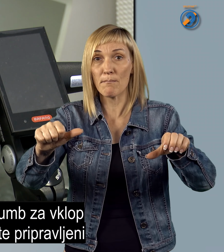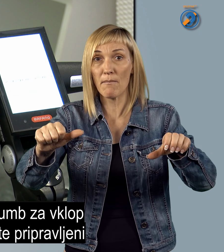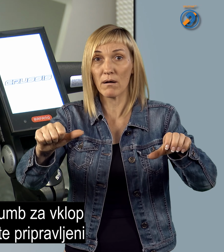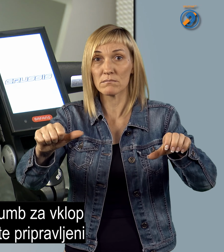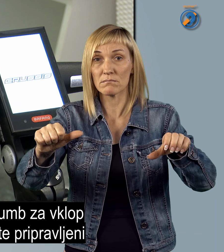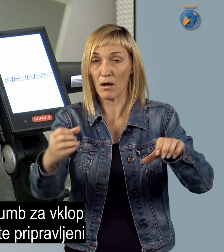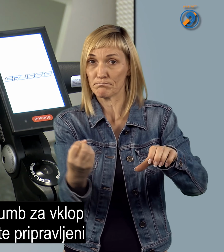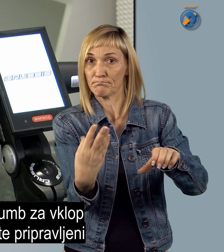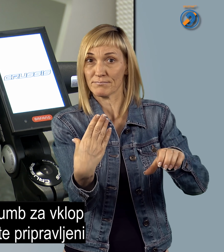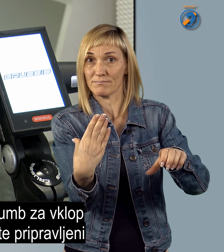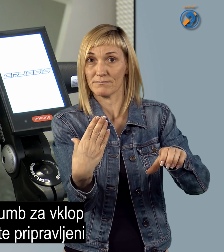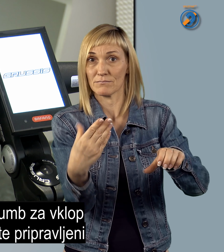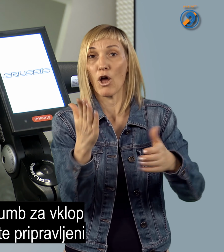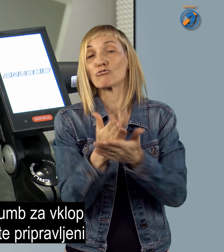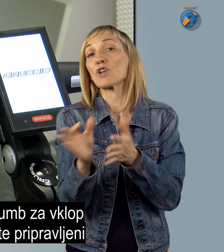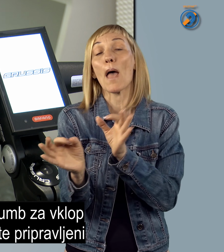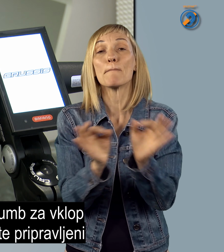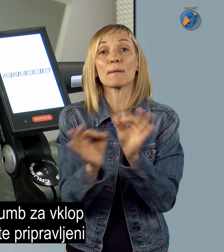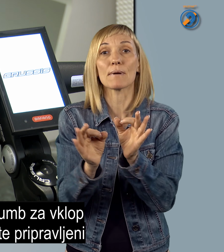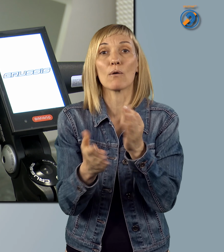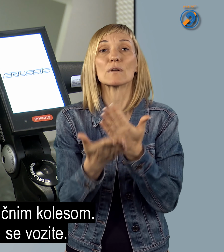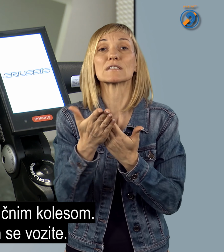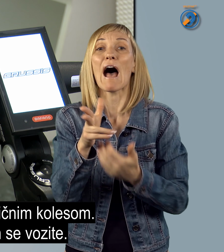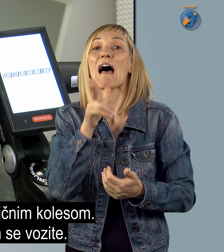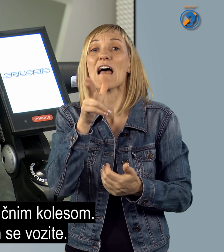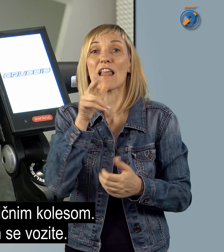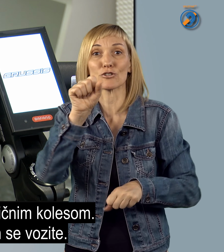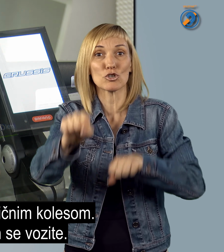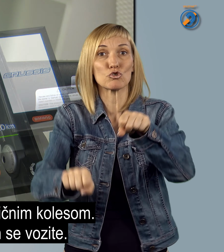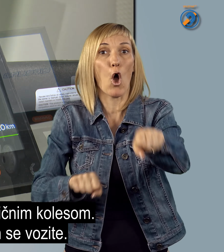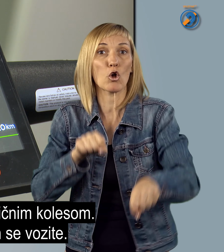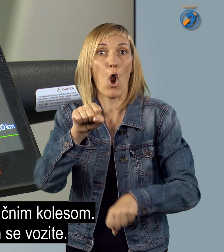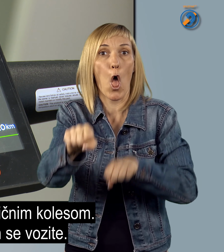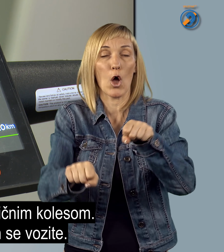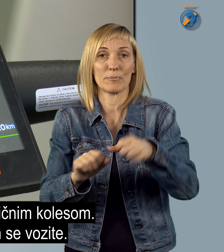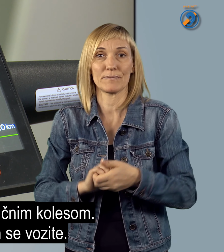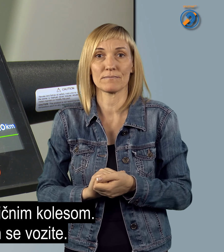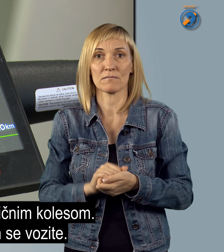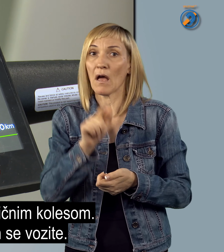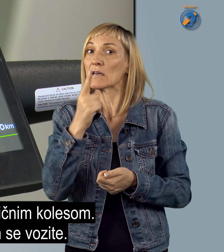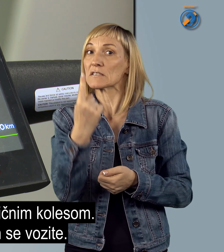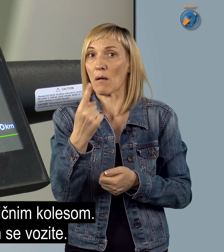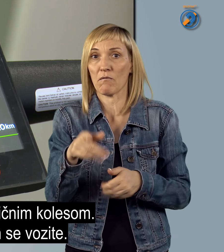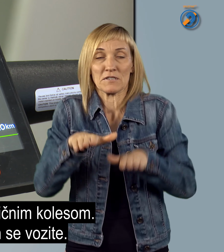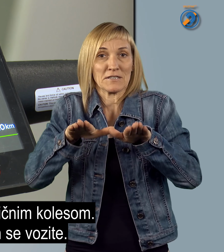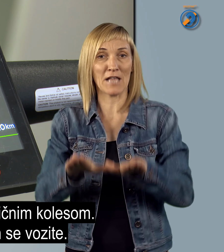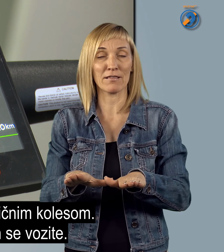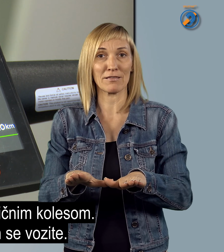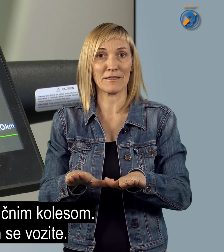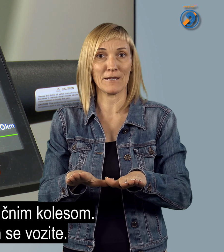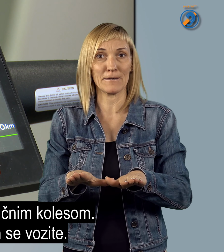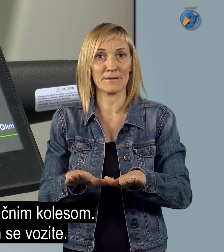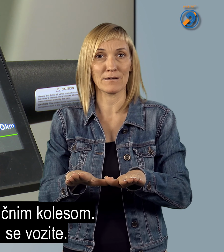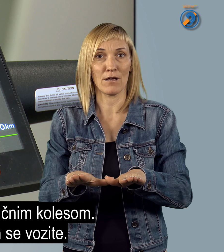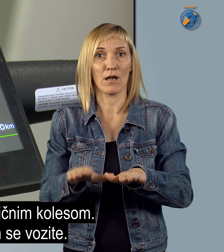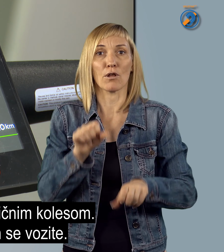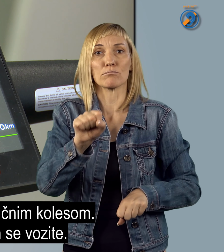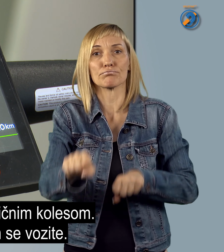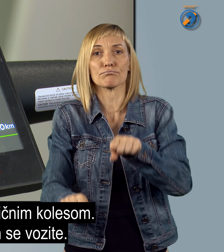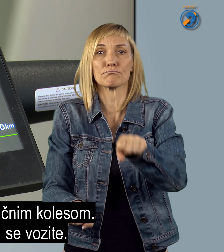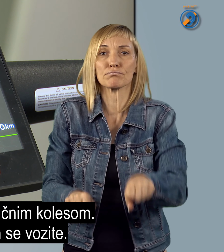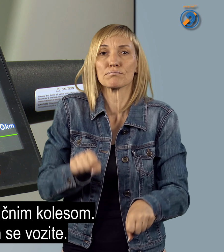prižgemo na gumbu ekran in tako ste pripravljeni za vožnjo z električnim kolesom. Se usedete in